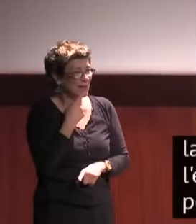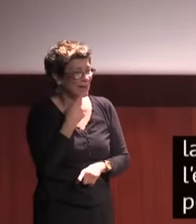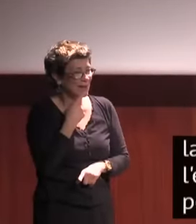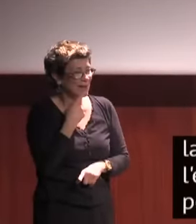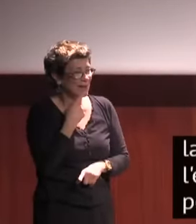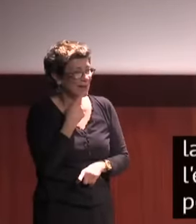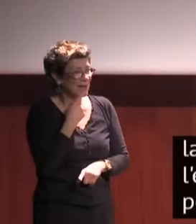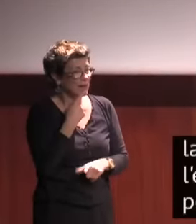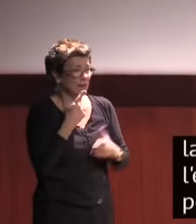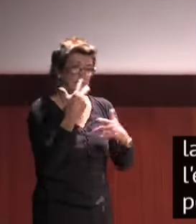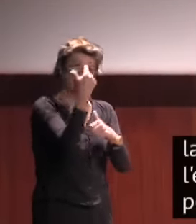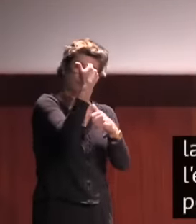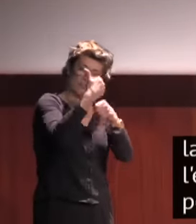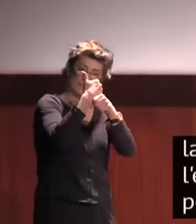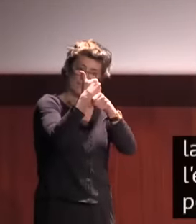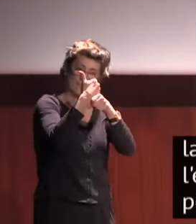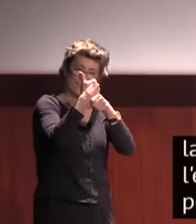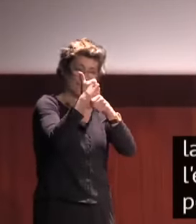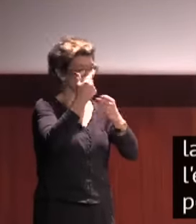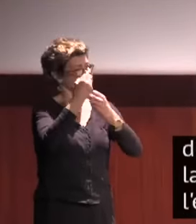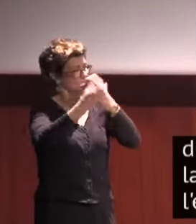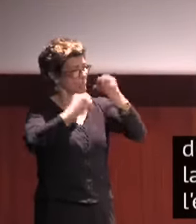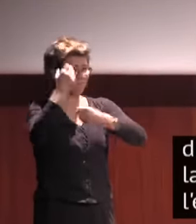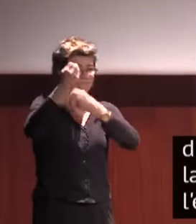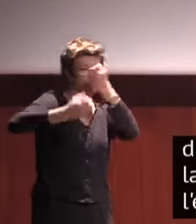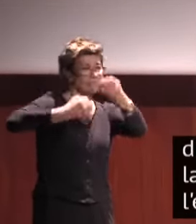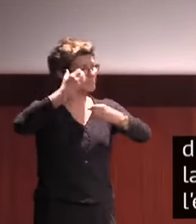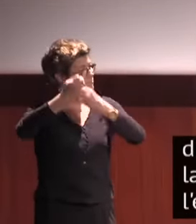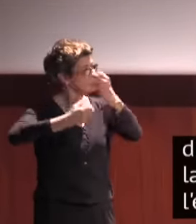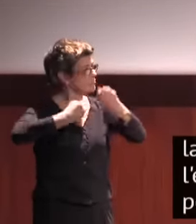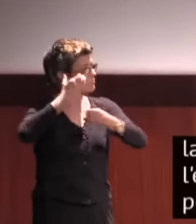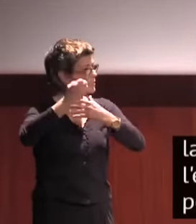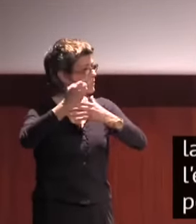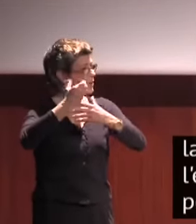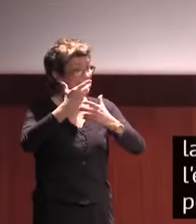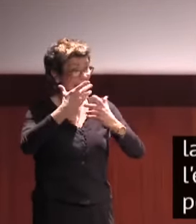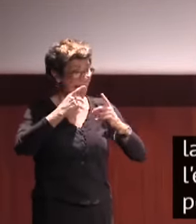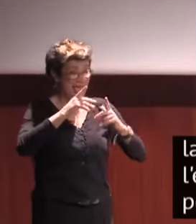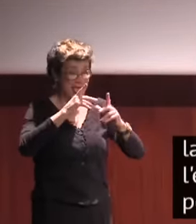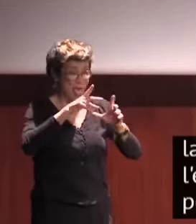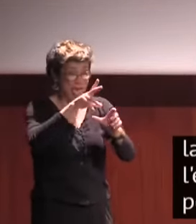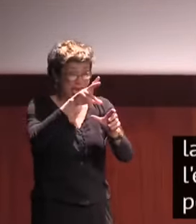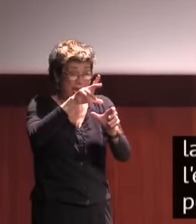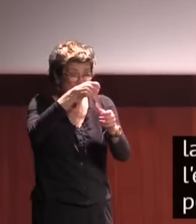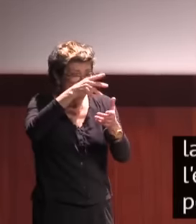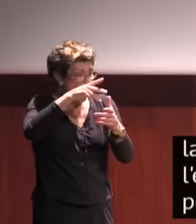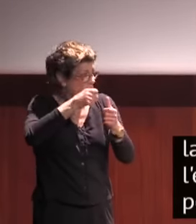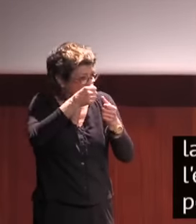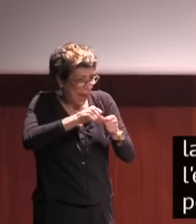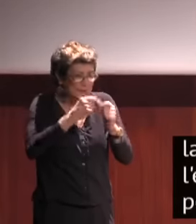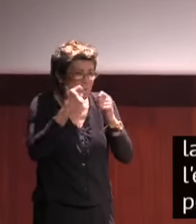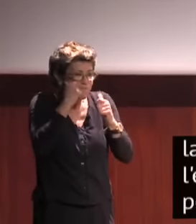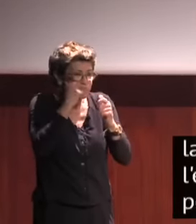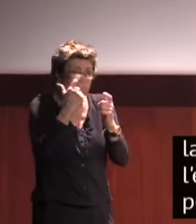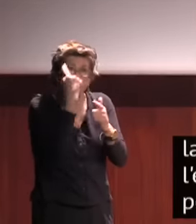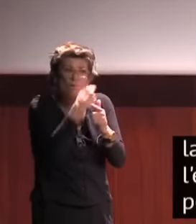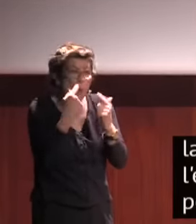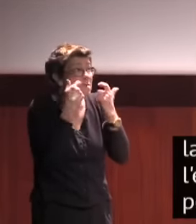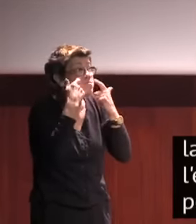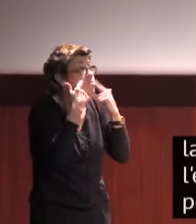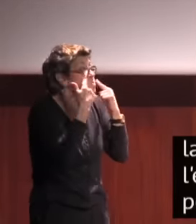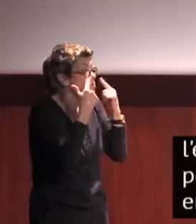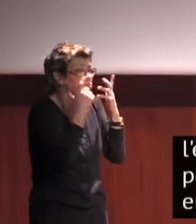il fait sa vidéo, il crée ses poèmes en langue des signes, il fait sa vidéo et il est là. Il reste, lui, en tant que personne,